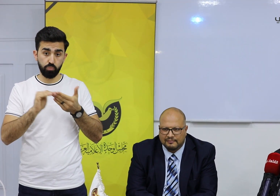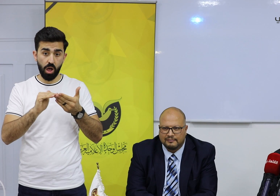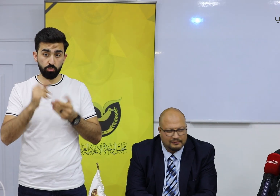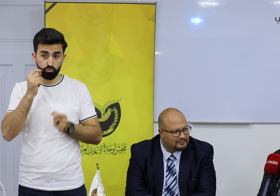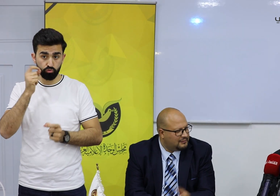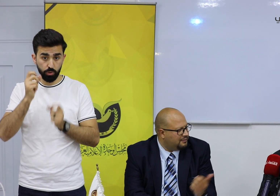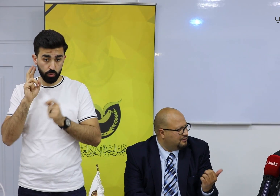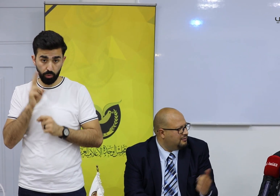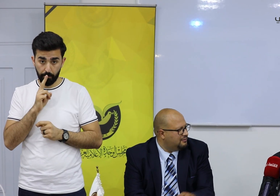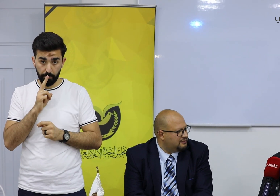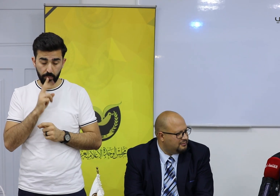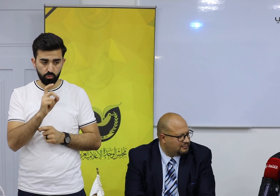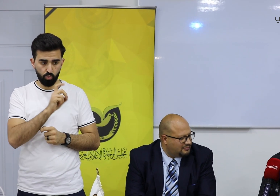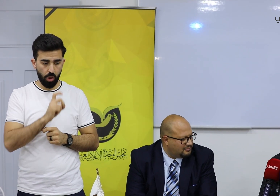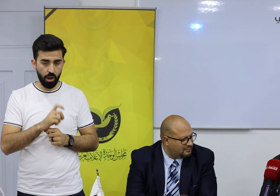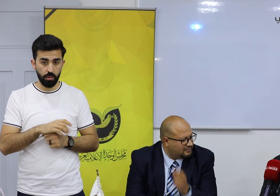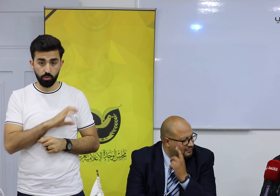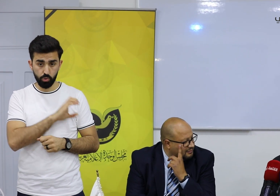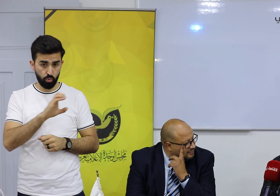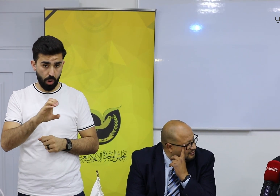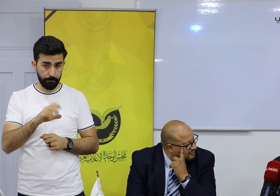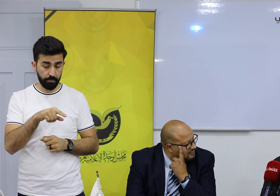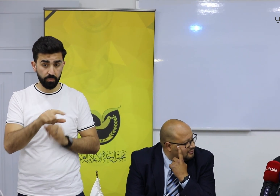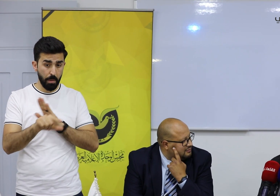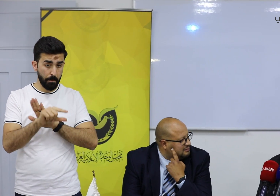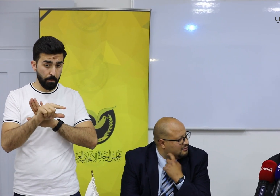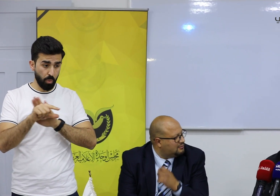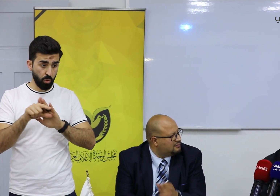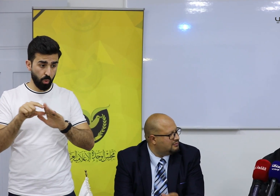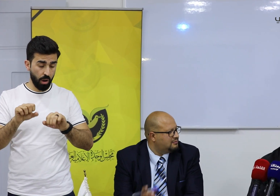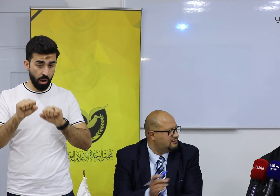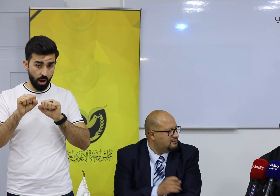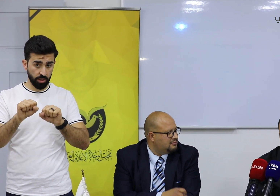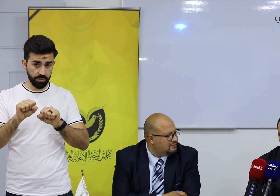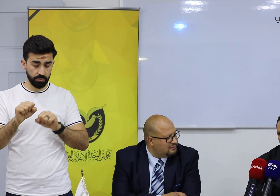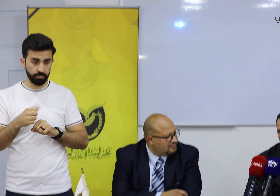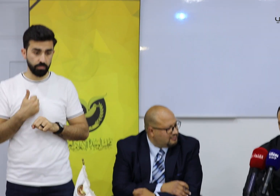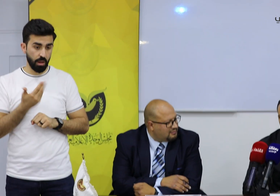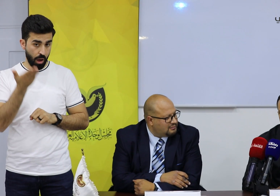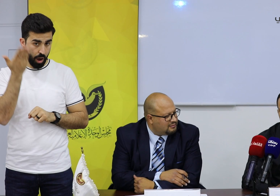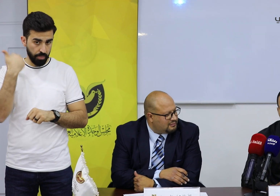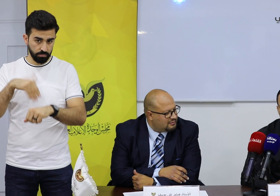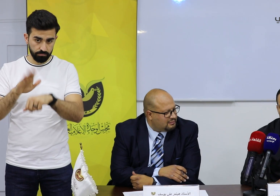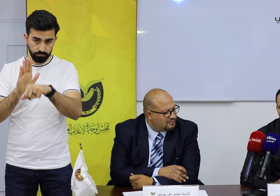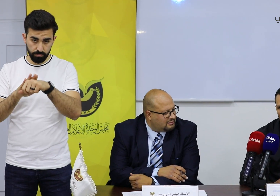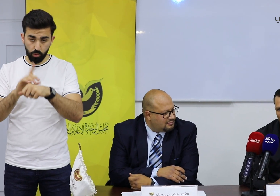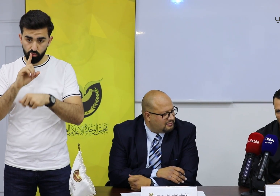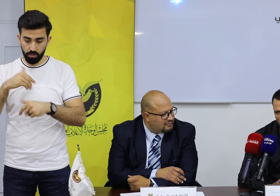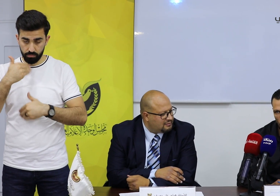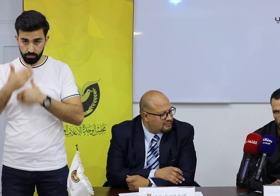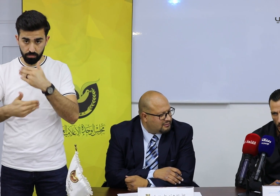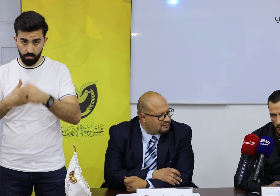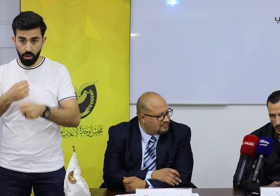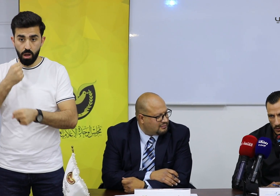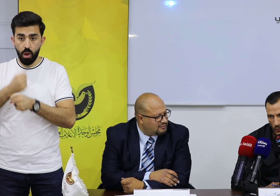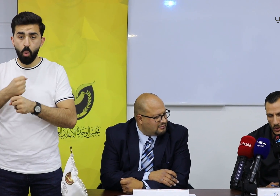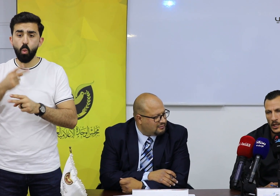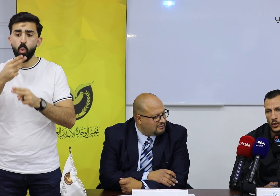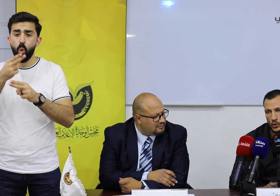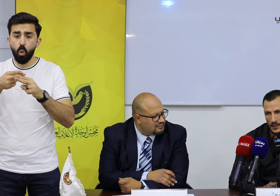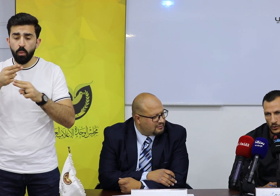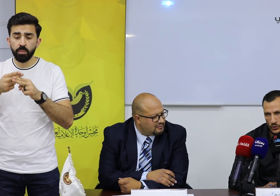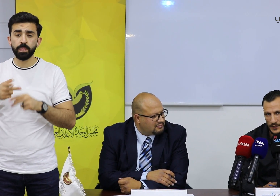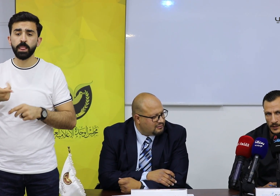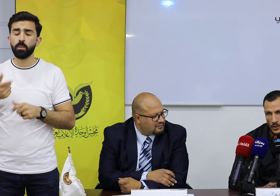الإخوة؟ بالنسبة للموضوع هذا، احنا حاليا حكينا وسبقنا سابقا انه حيتم العمل مع جميع الوزارات